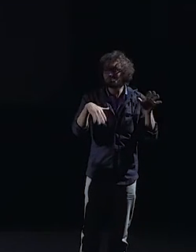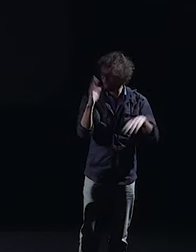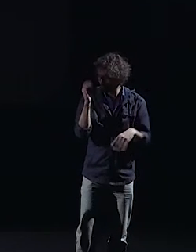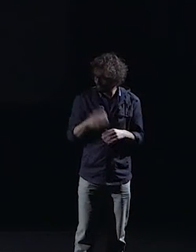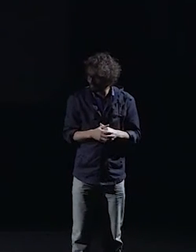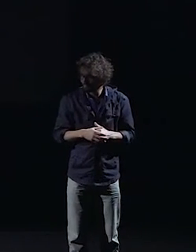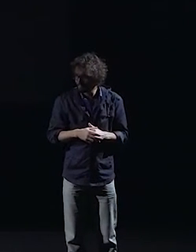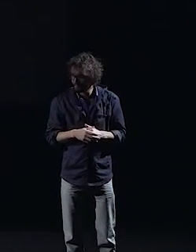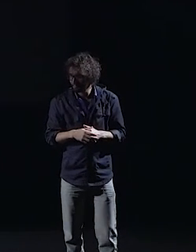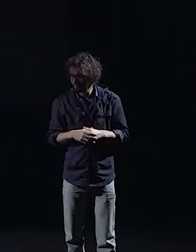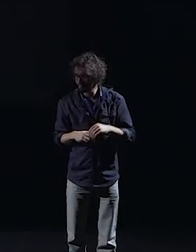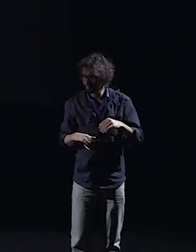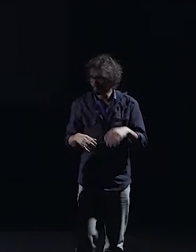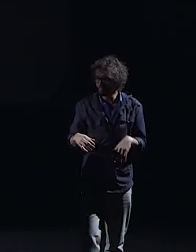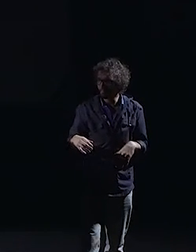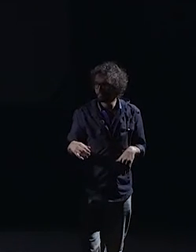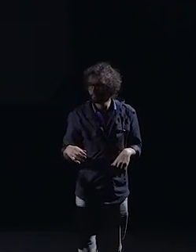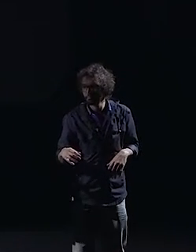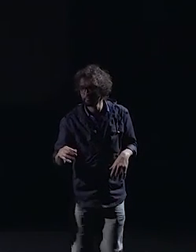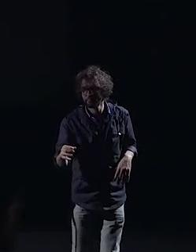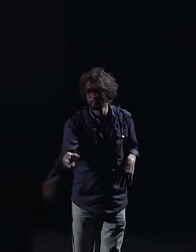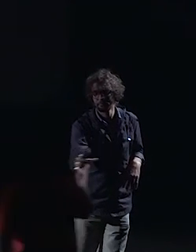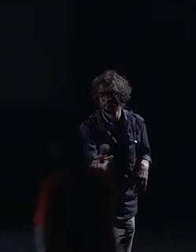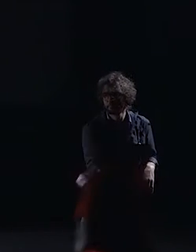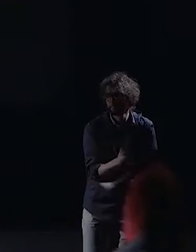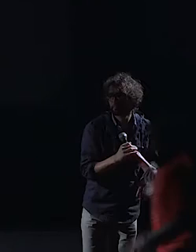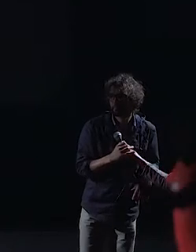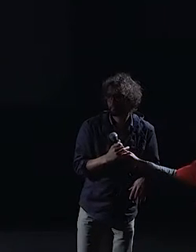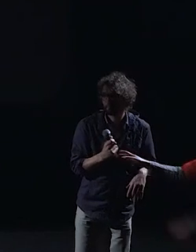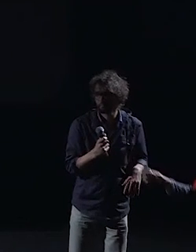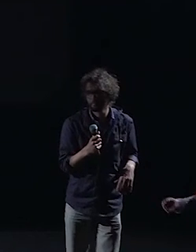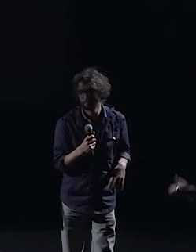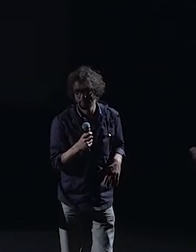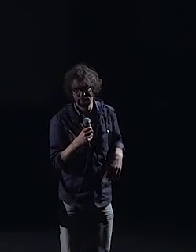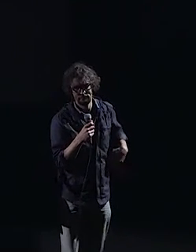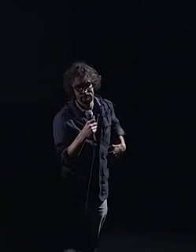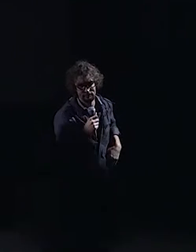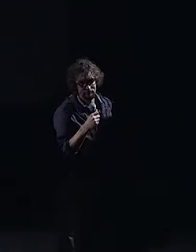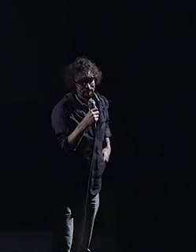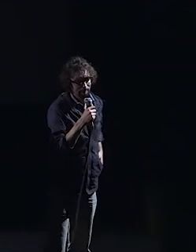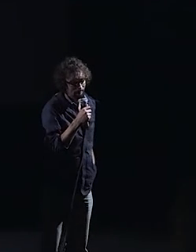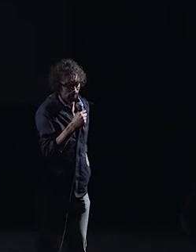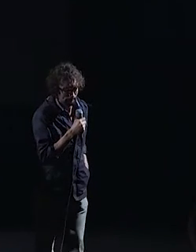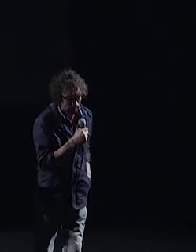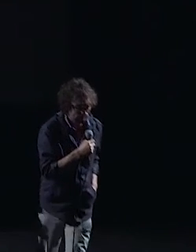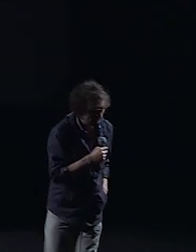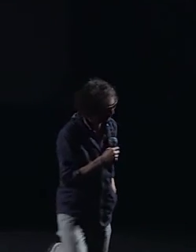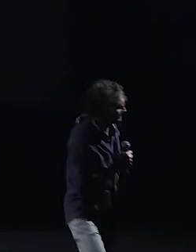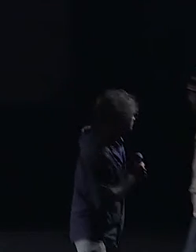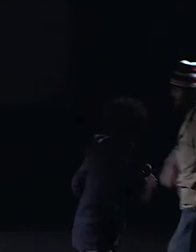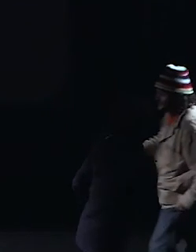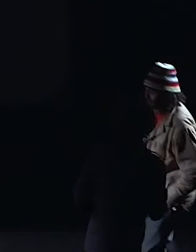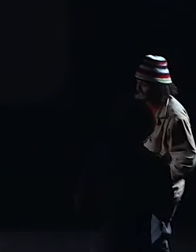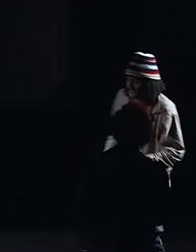Une autre question? Non, faut pas désespérer, quoi. Jamais. Il y a une question aussi.